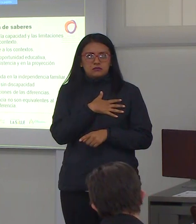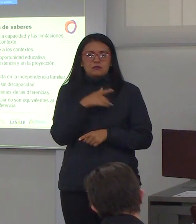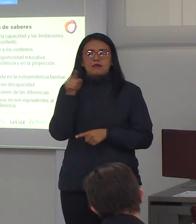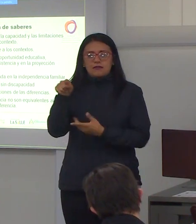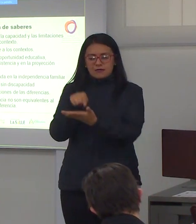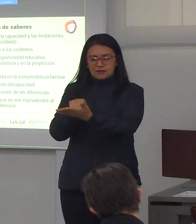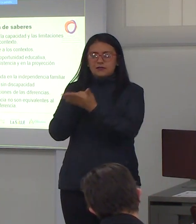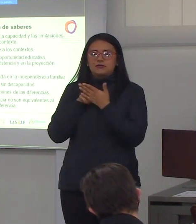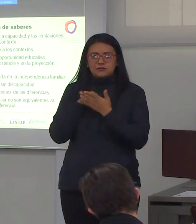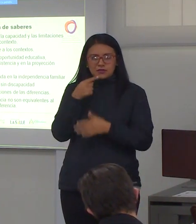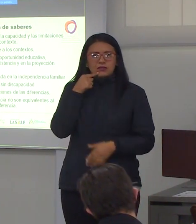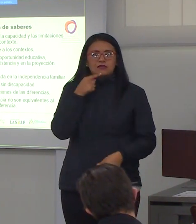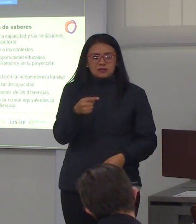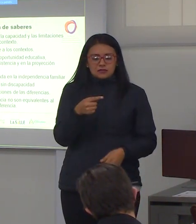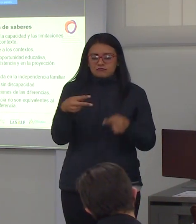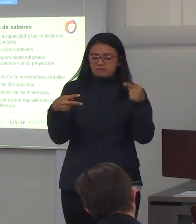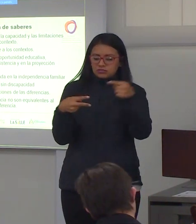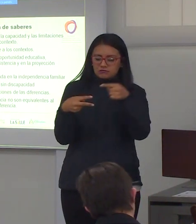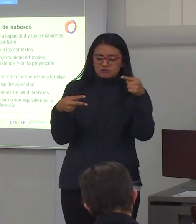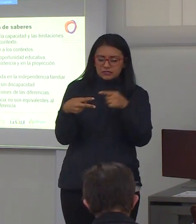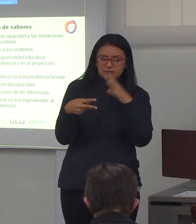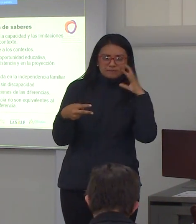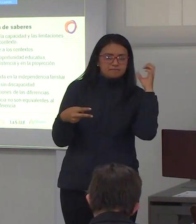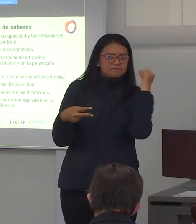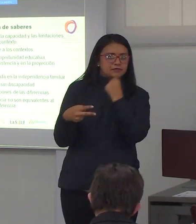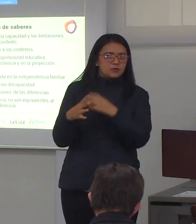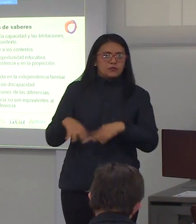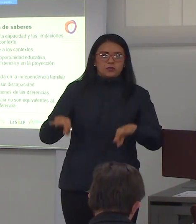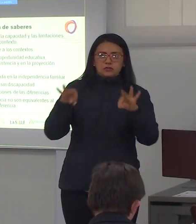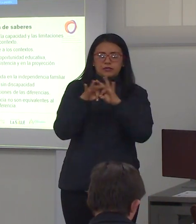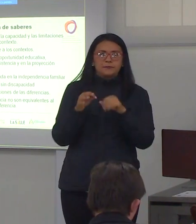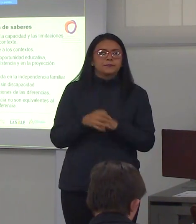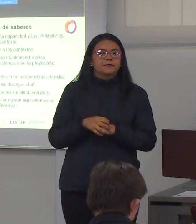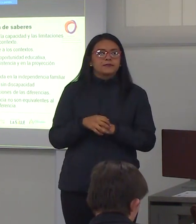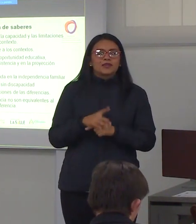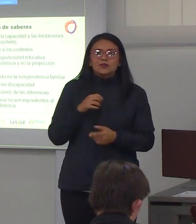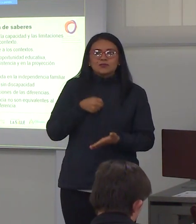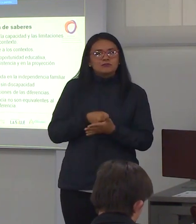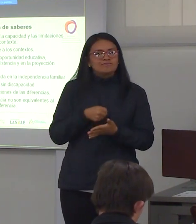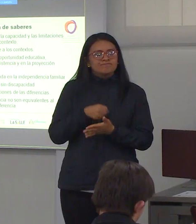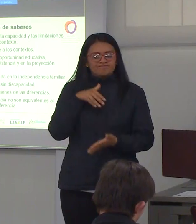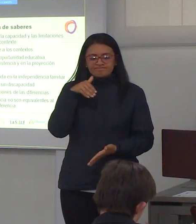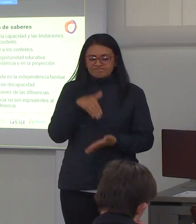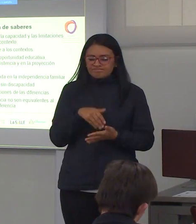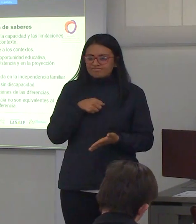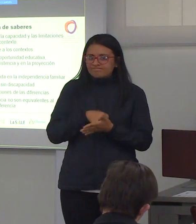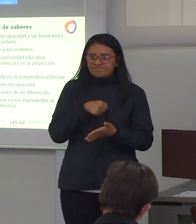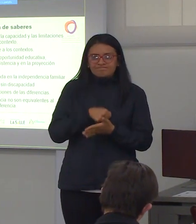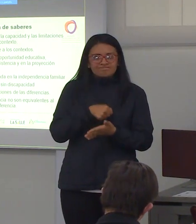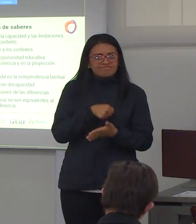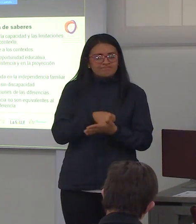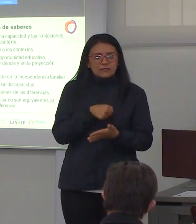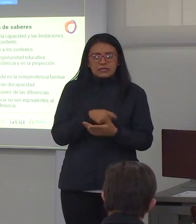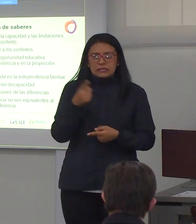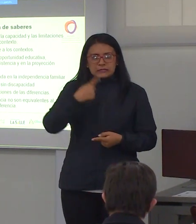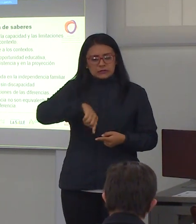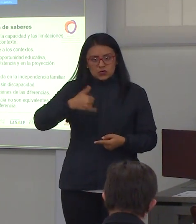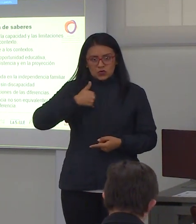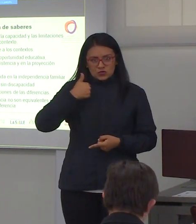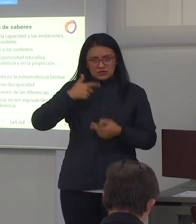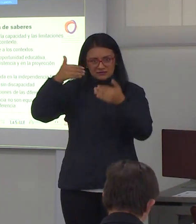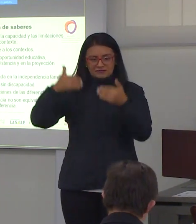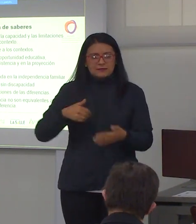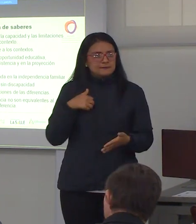proyectan y hay dos elementos que hemos encontrado muy importantes la persistencia es decir son chicos que persisten